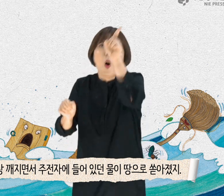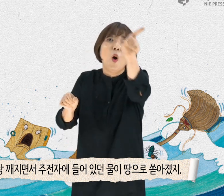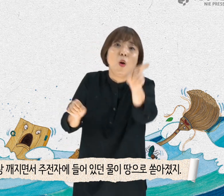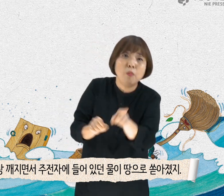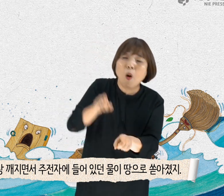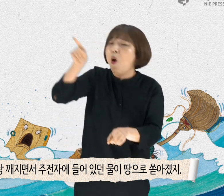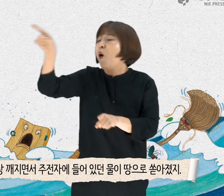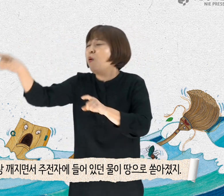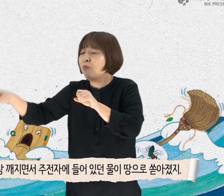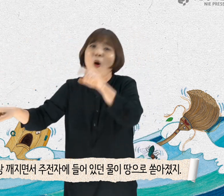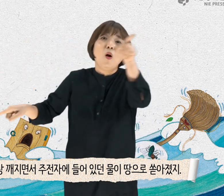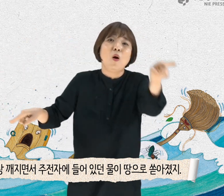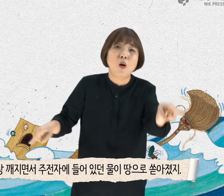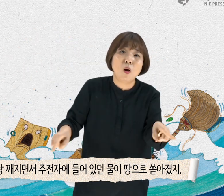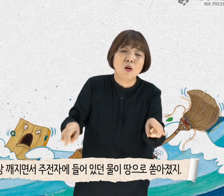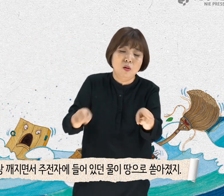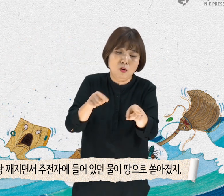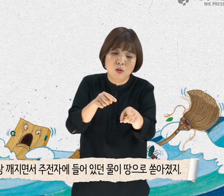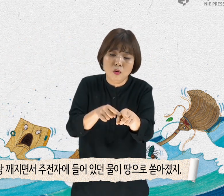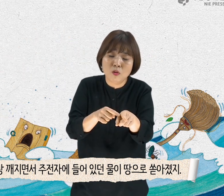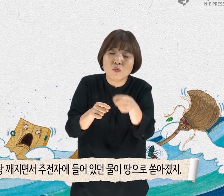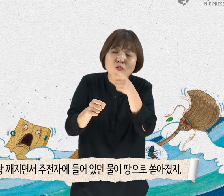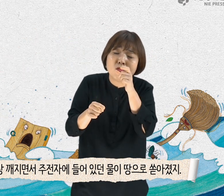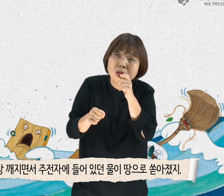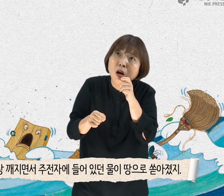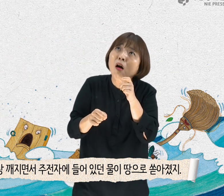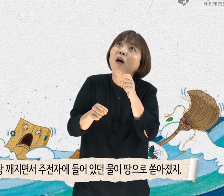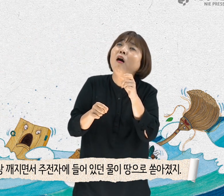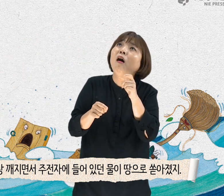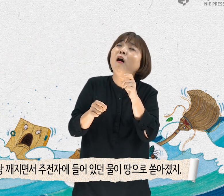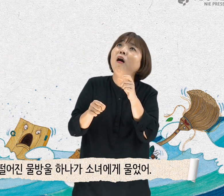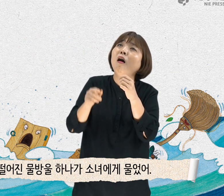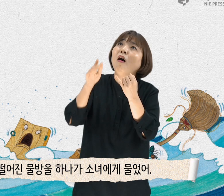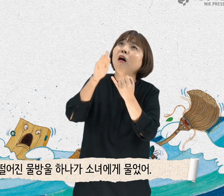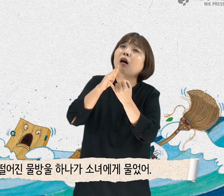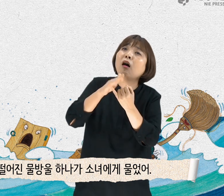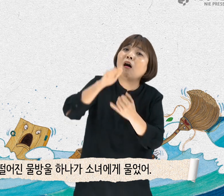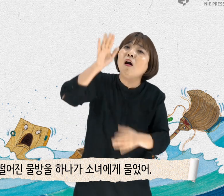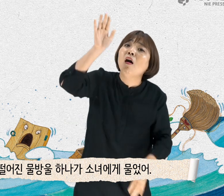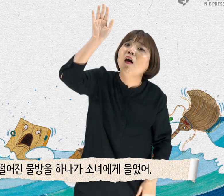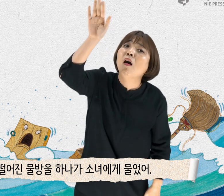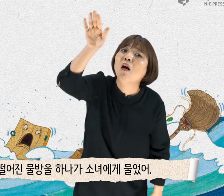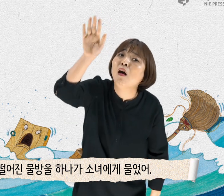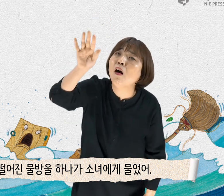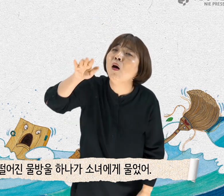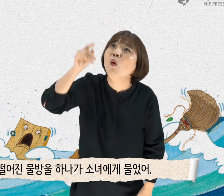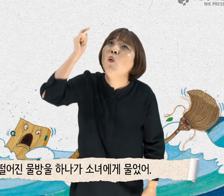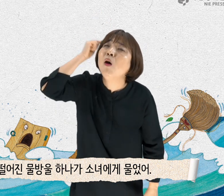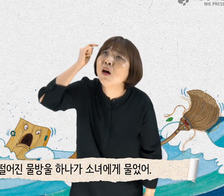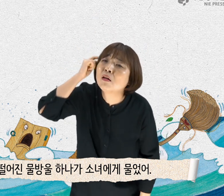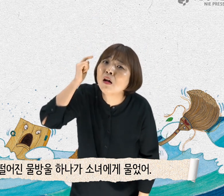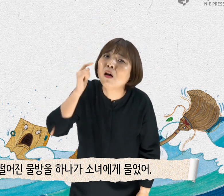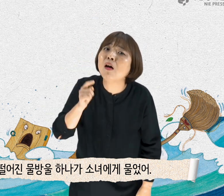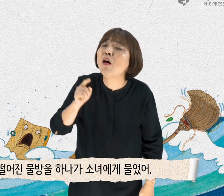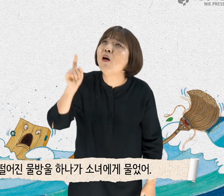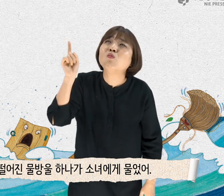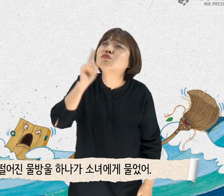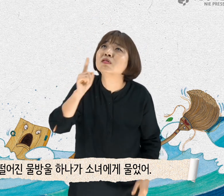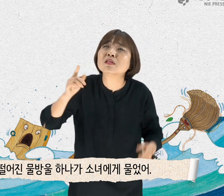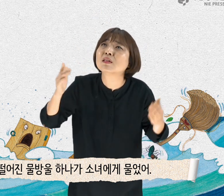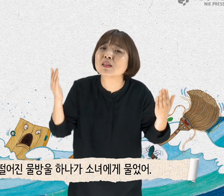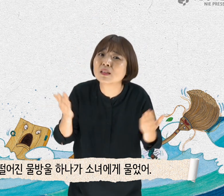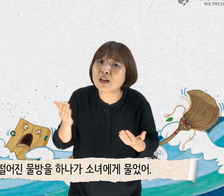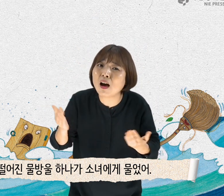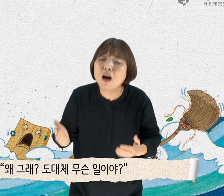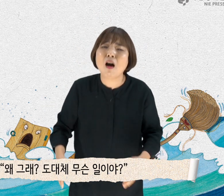주전자에 들어있던 물이 땅으로 쏟아졌지. 땅에 떨어진 물방울 하나가 소녀에게